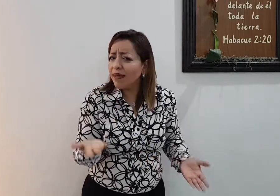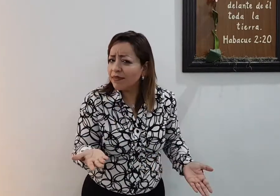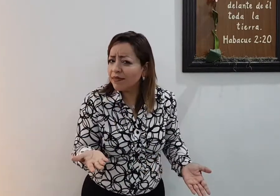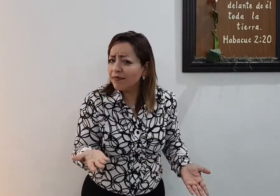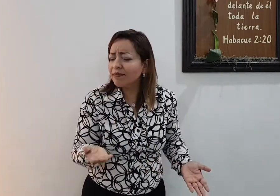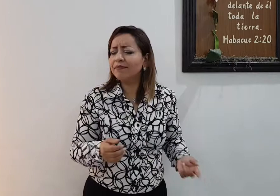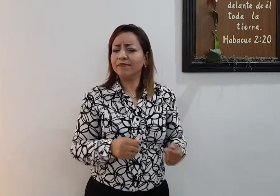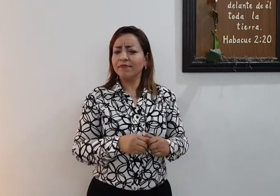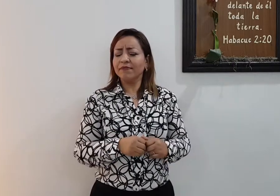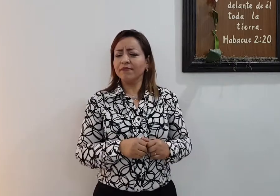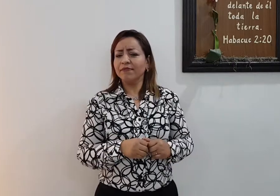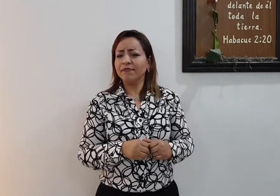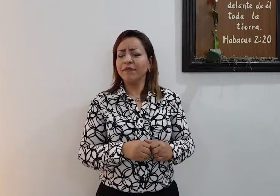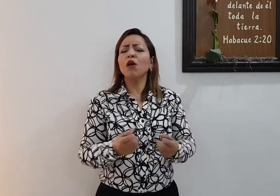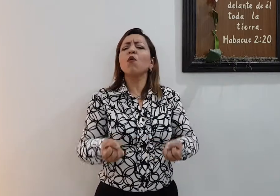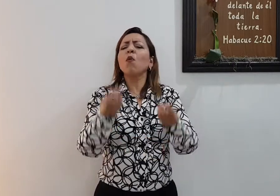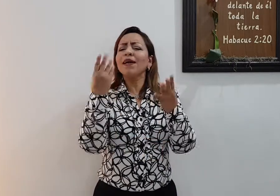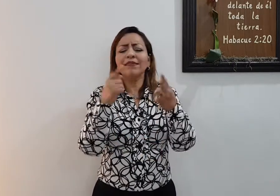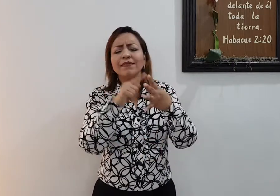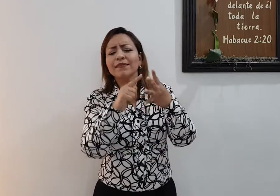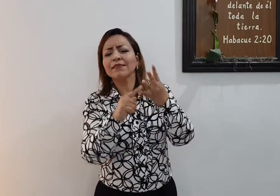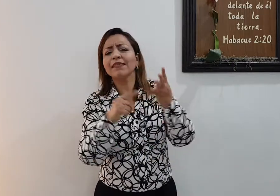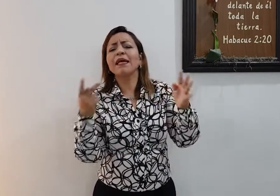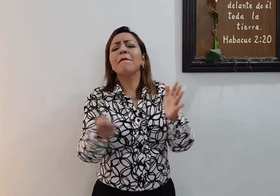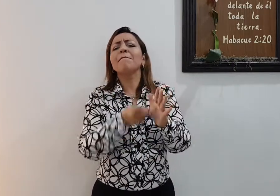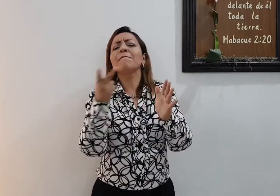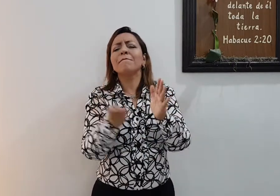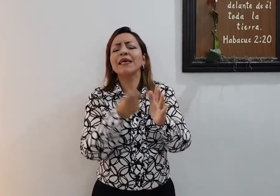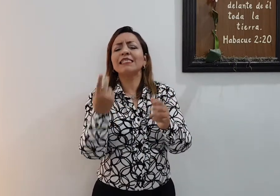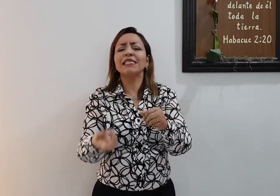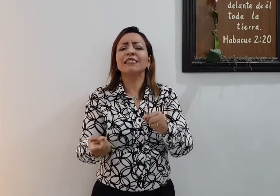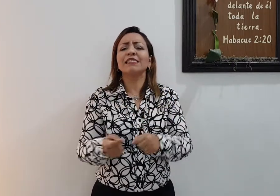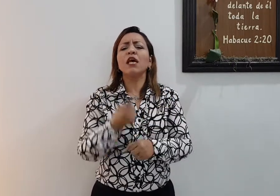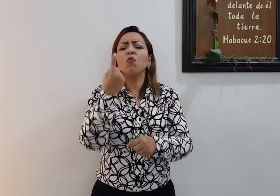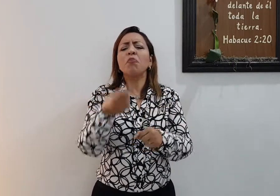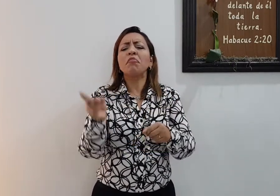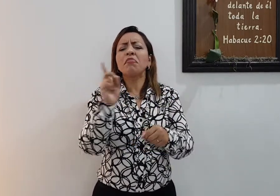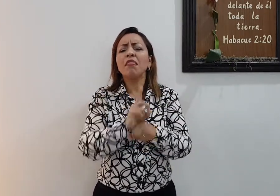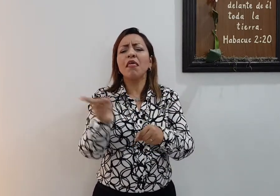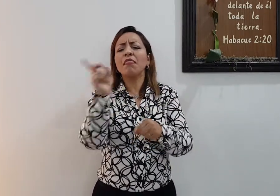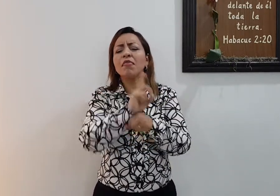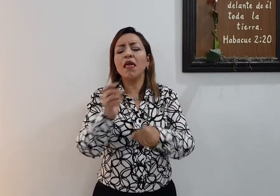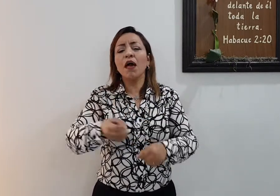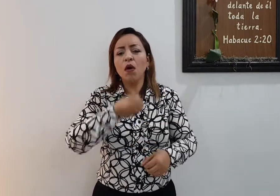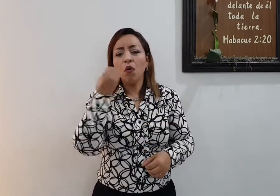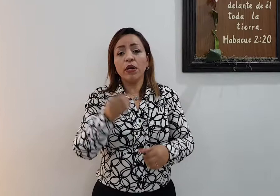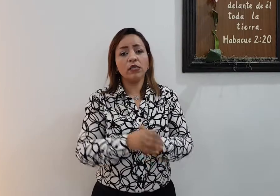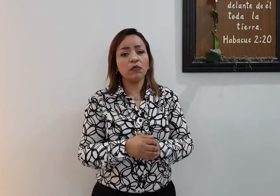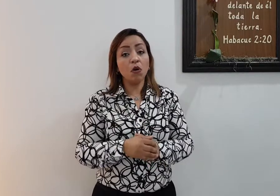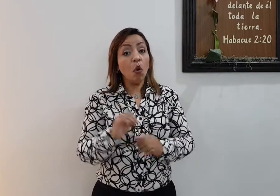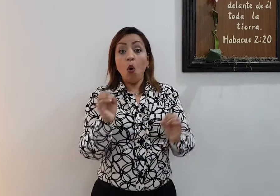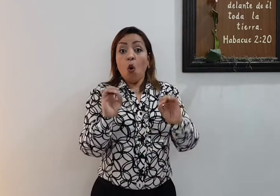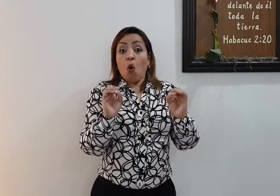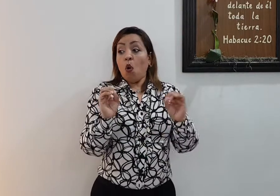día? ¿O ora solamente el domingo en la mañana cuando estamos aquí? Hay algunos que nada más oran cuando van a comer,